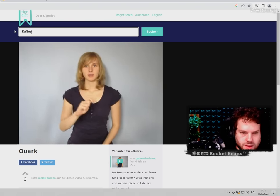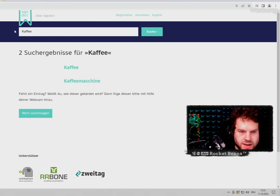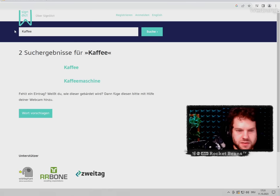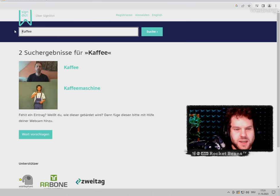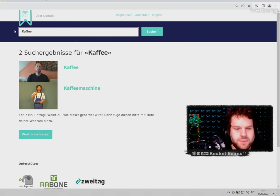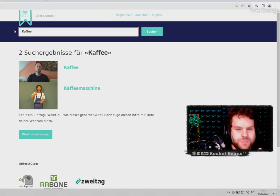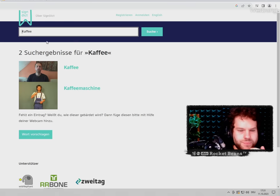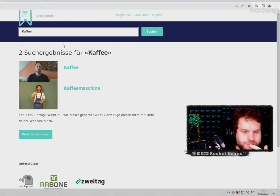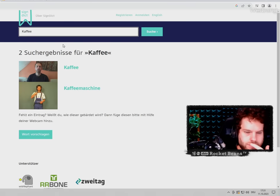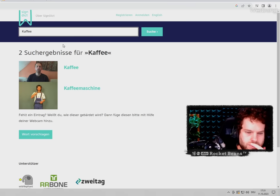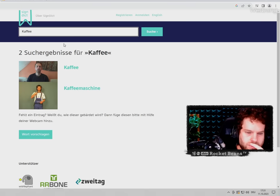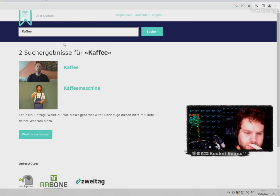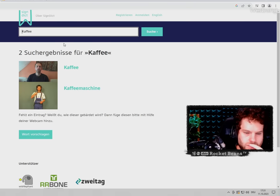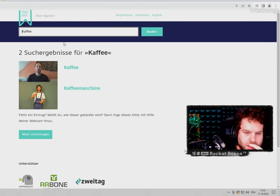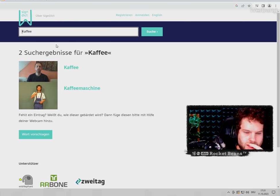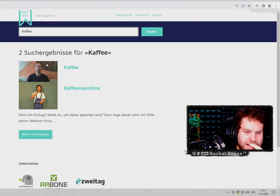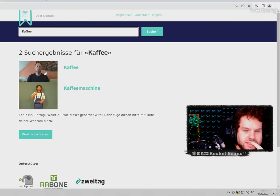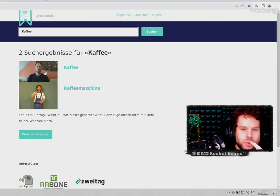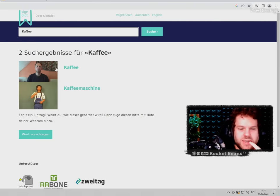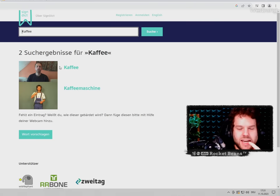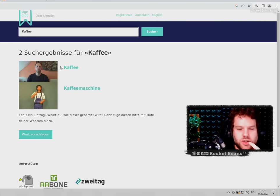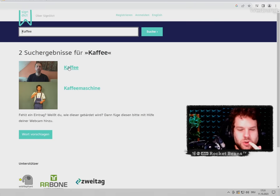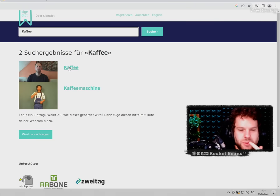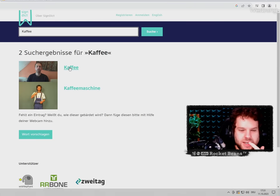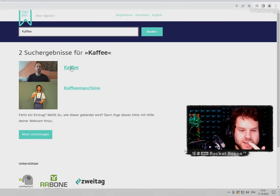Kaffee? Ah, jetzt kommt der Typ hier.